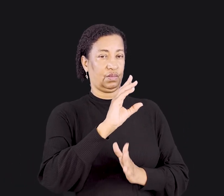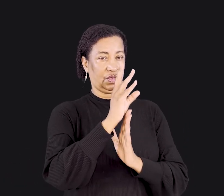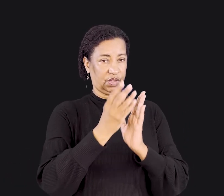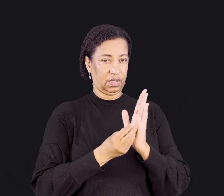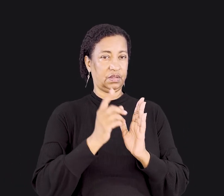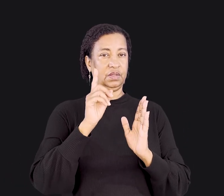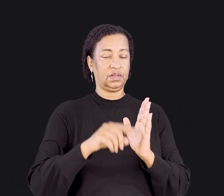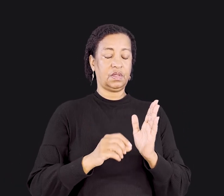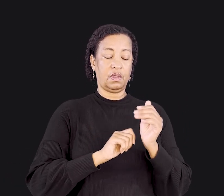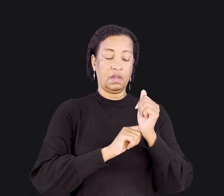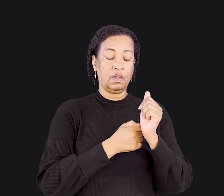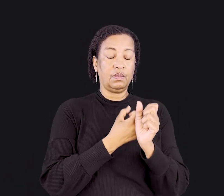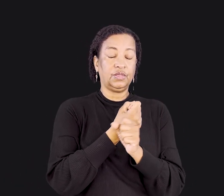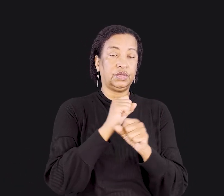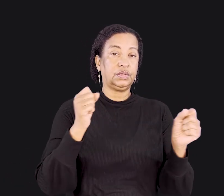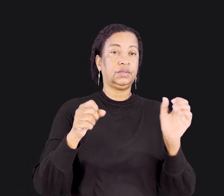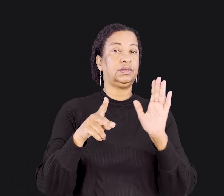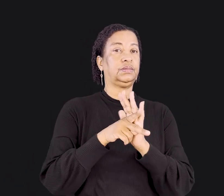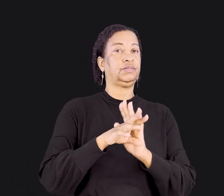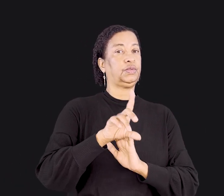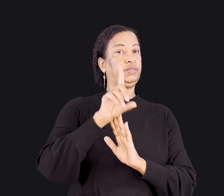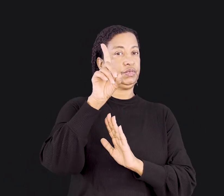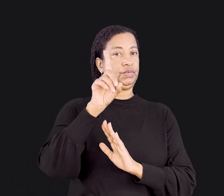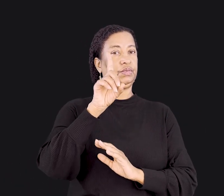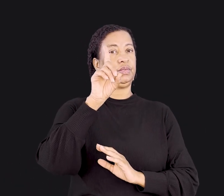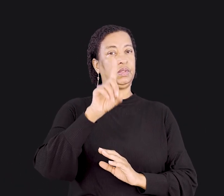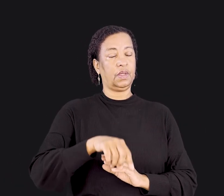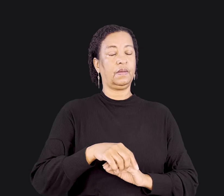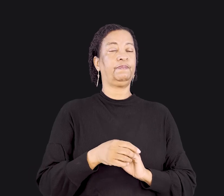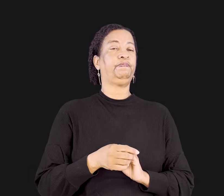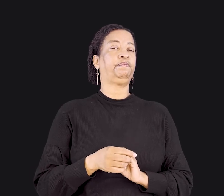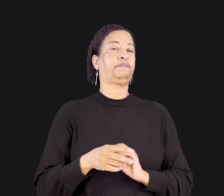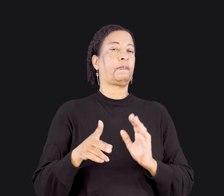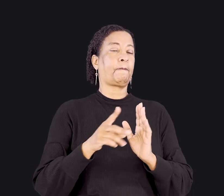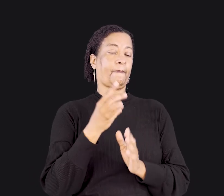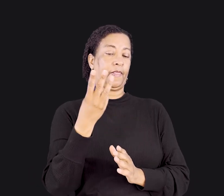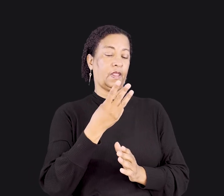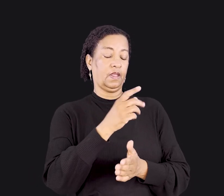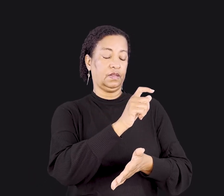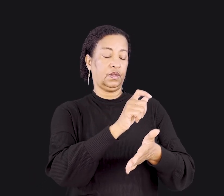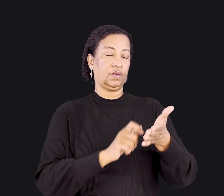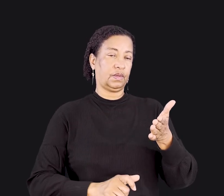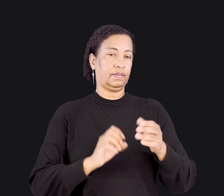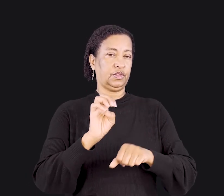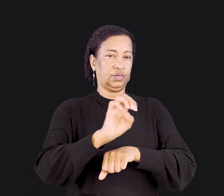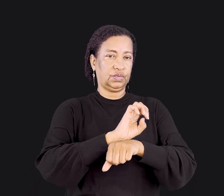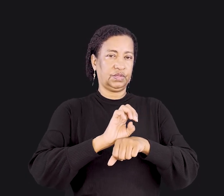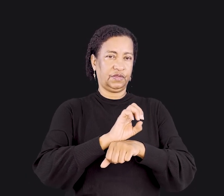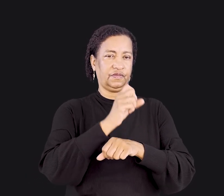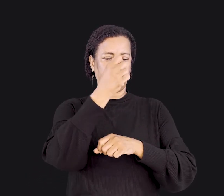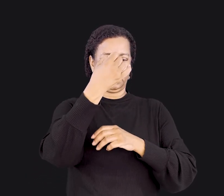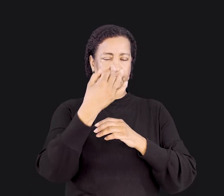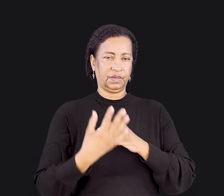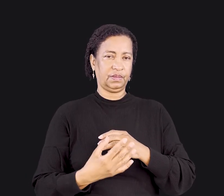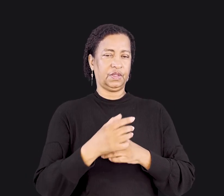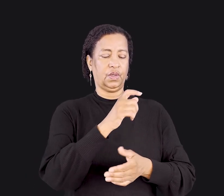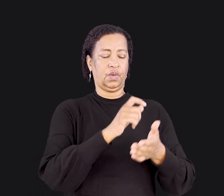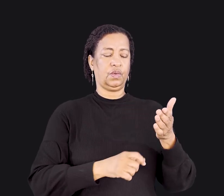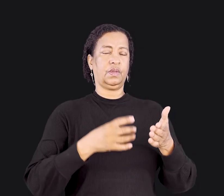é o grande mistério de Deus. Essa é a essência do 3º capítulo de Efésios. O capítulo 4 de